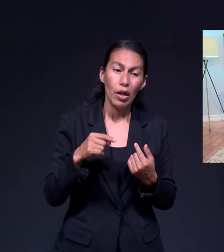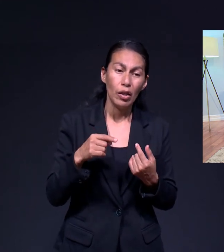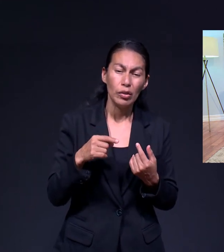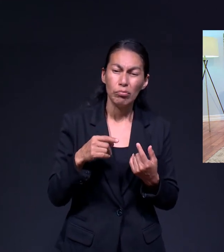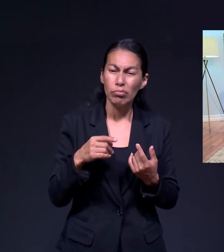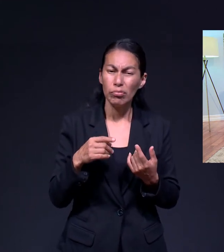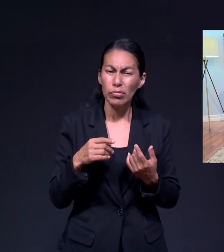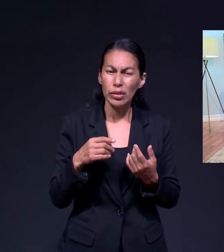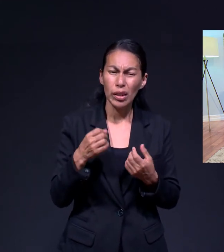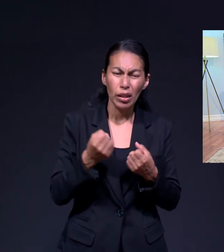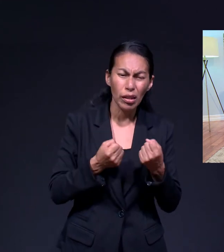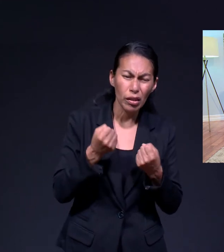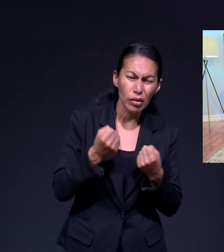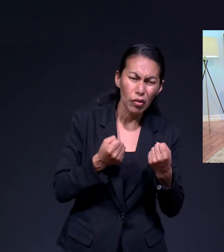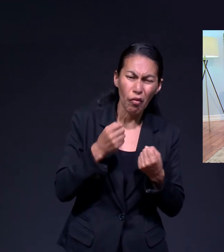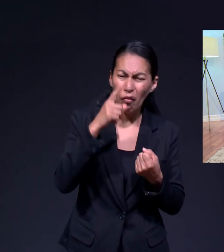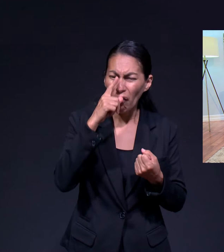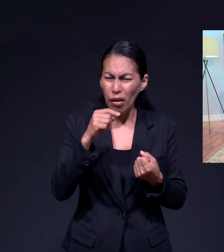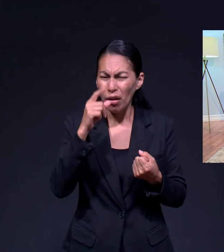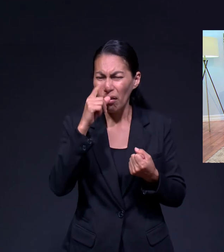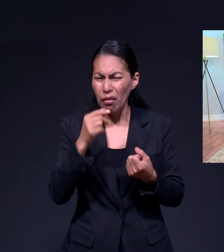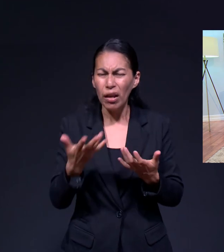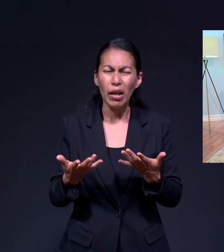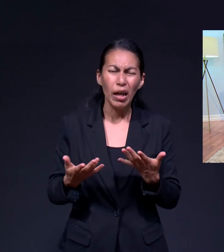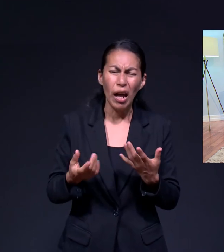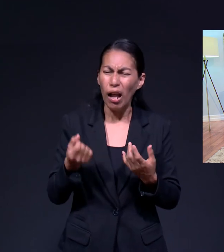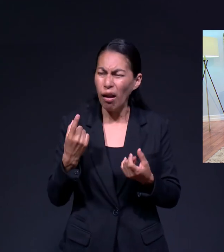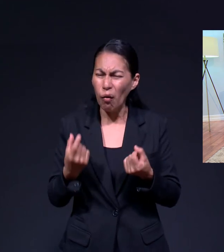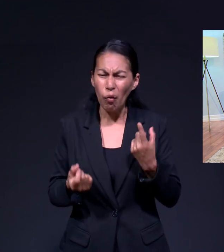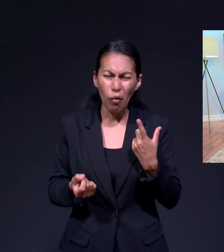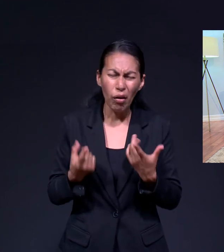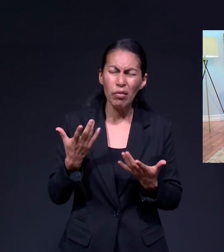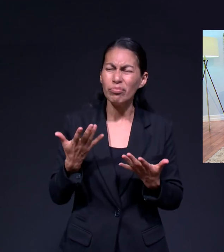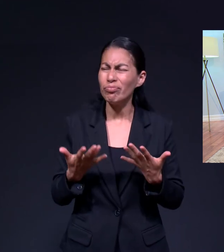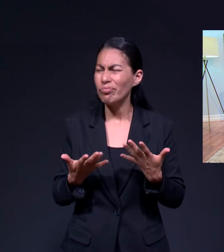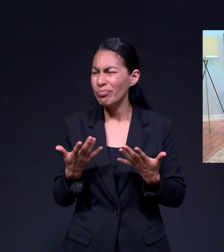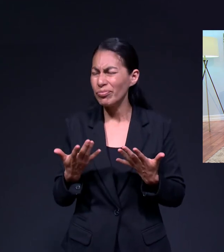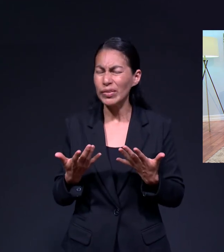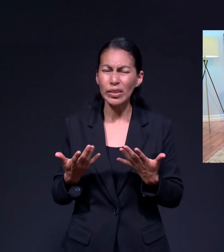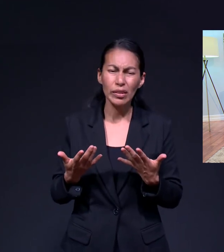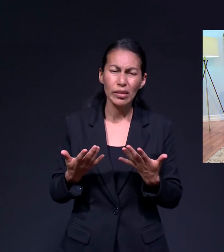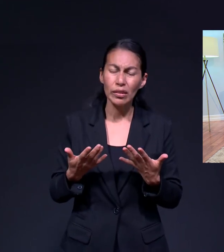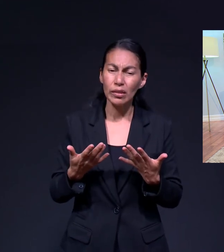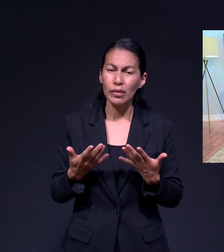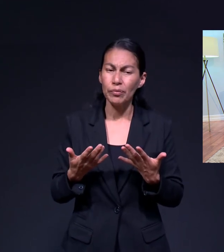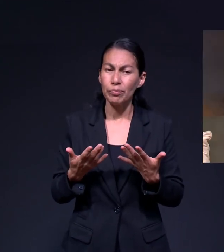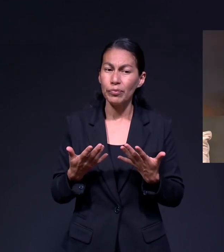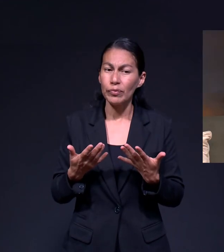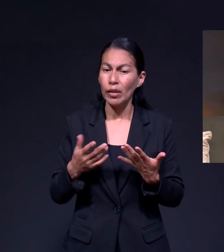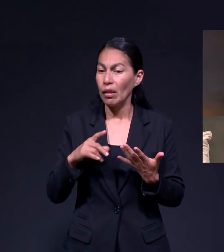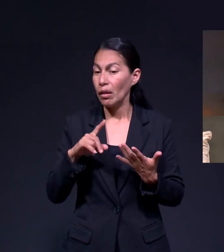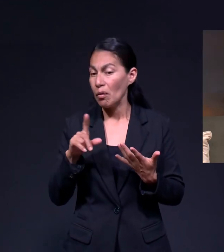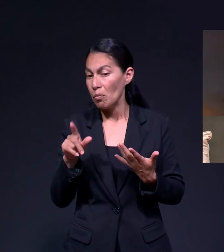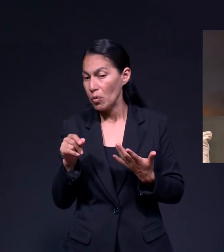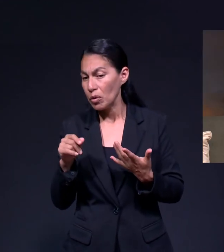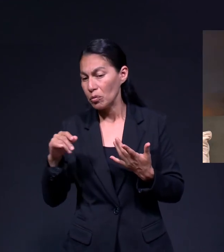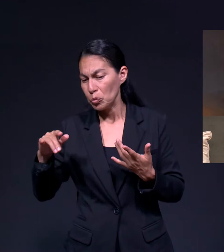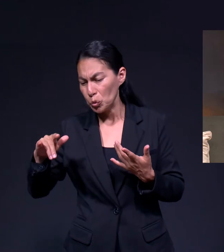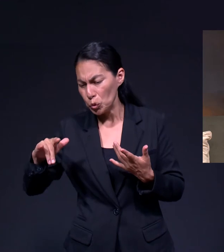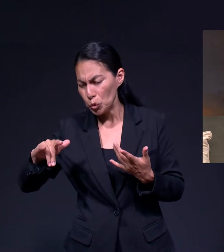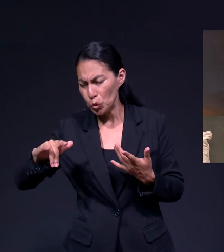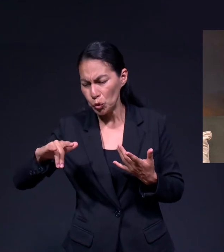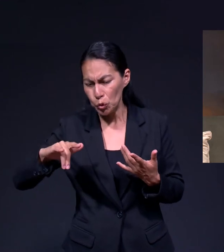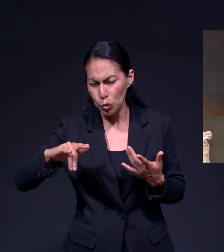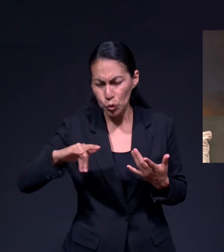el automóvil estaba dando algunas señales de que no estaba bien el motor había algo que estaba fallando por ahí el